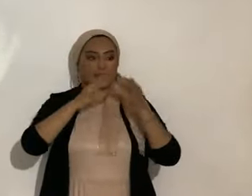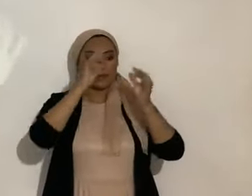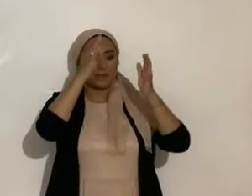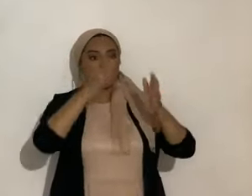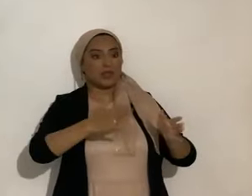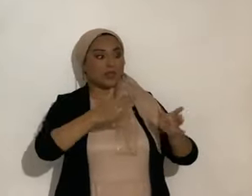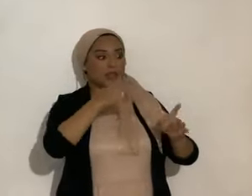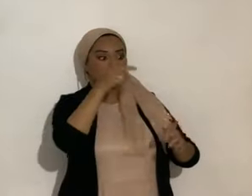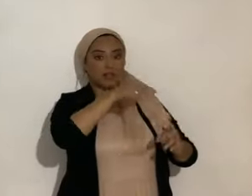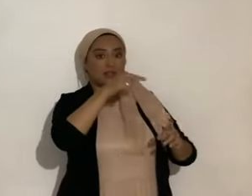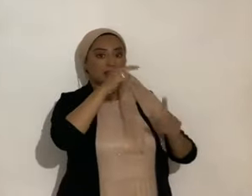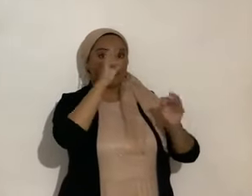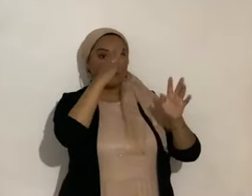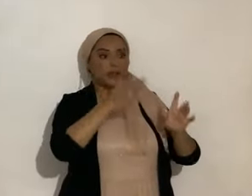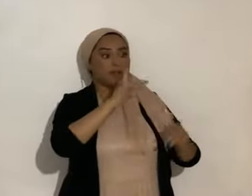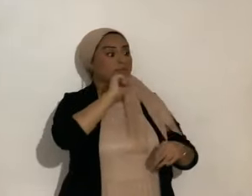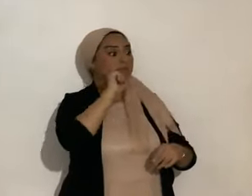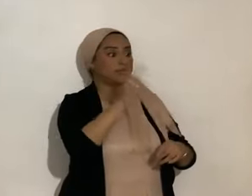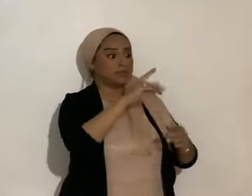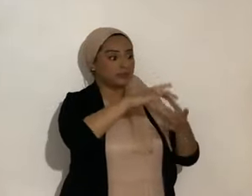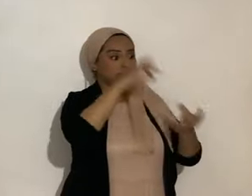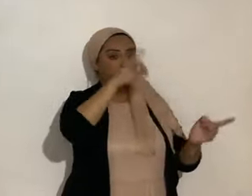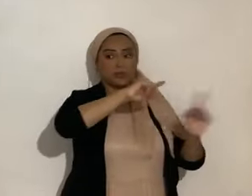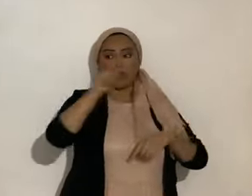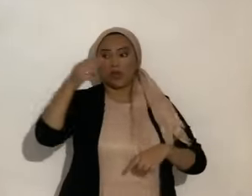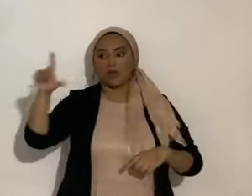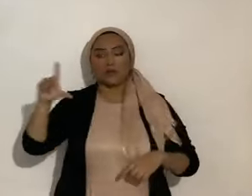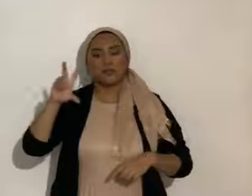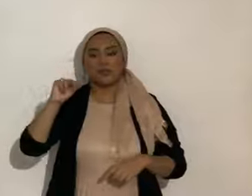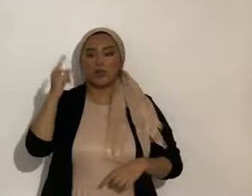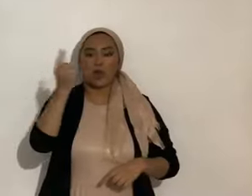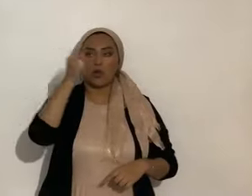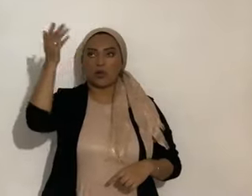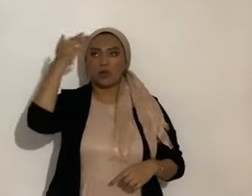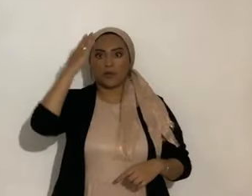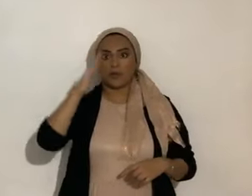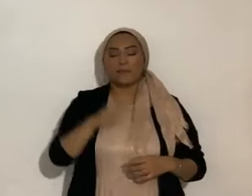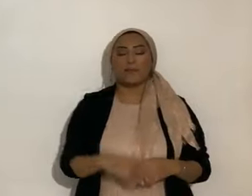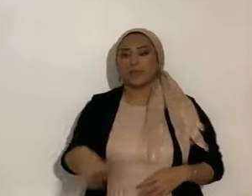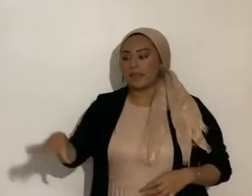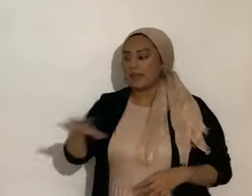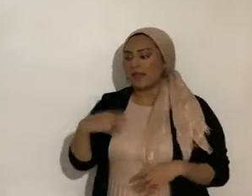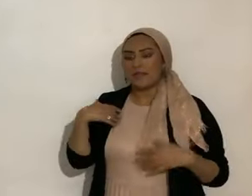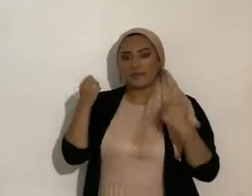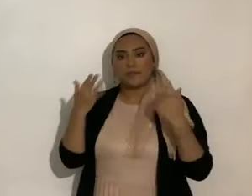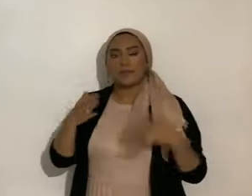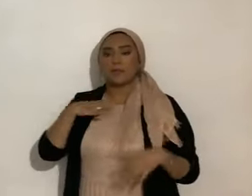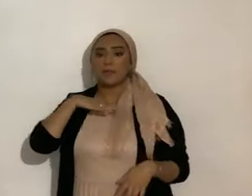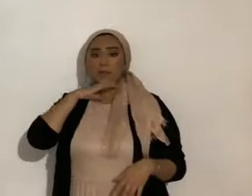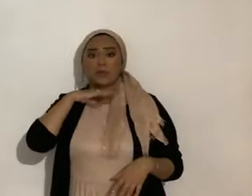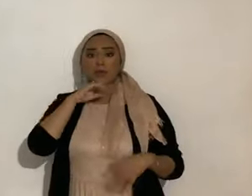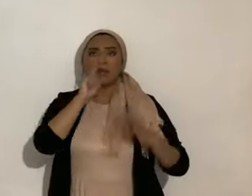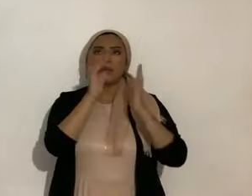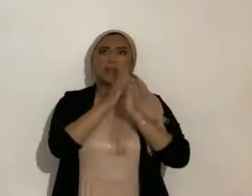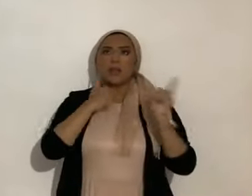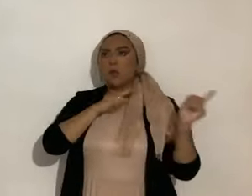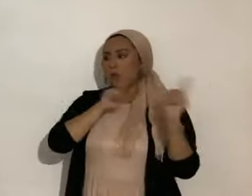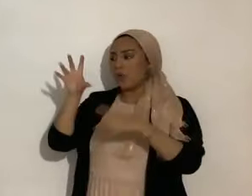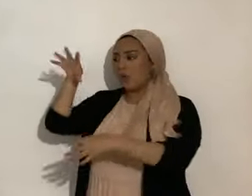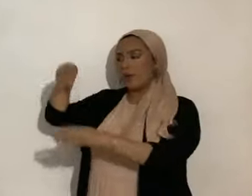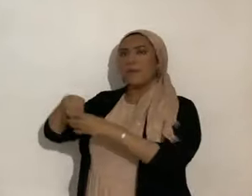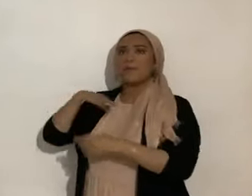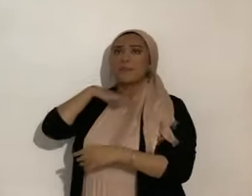puede hacer eso, solamente el Creador. Había allí un hato de muchos cerdos que yacían en el monte y le rogaron que los dejase entrar